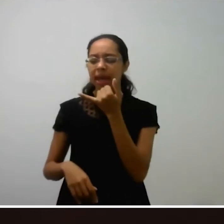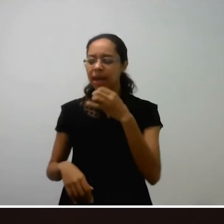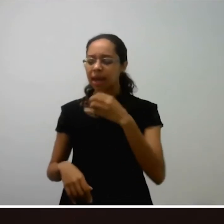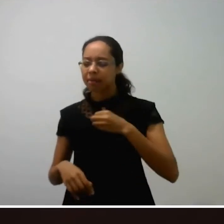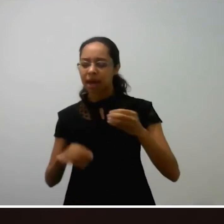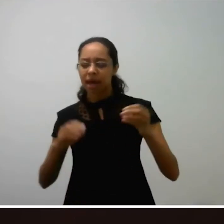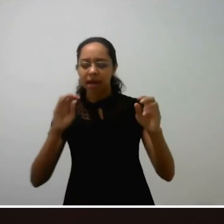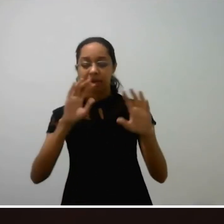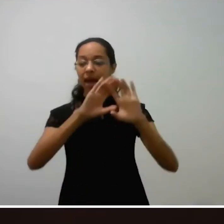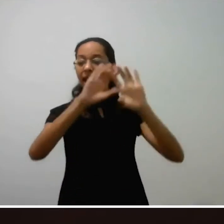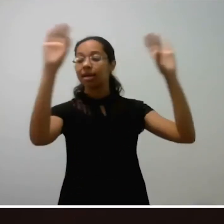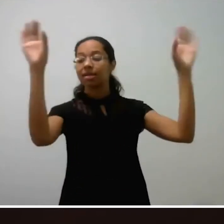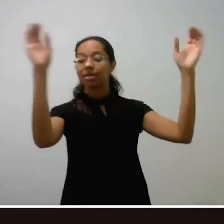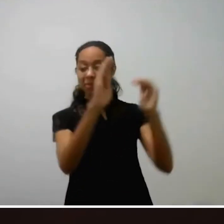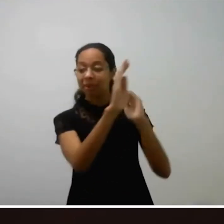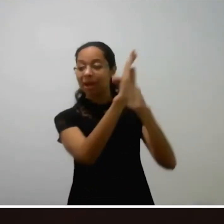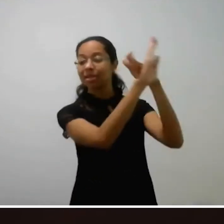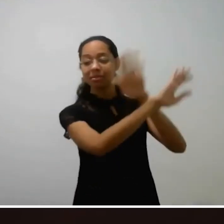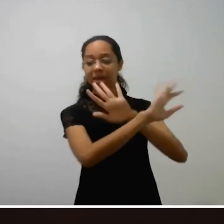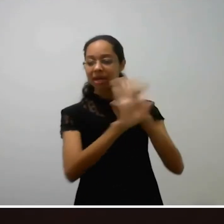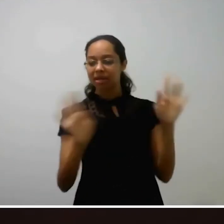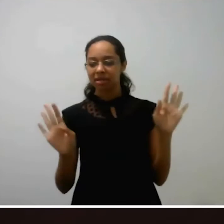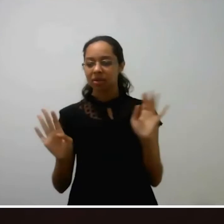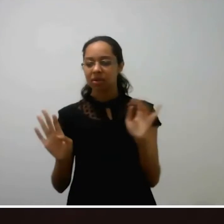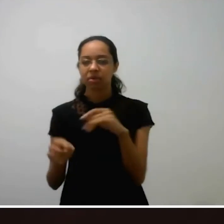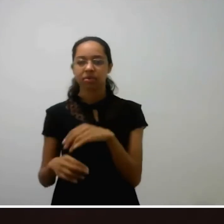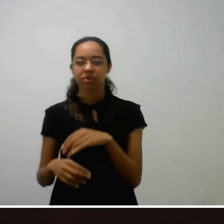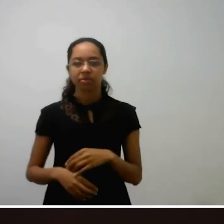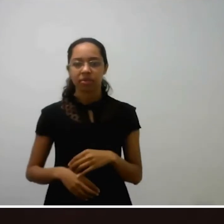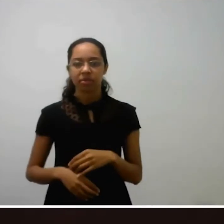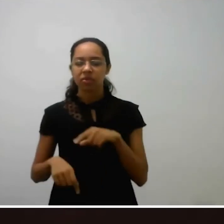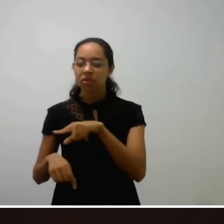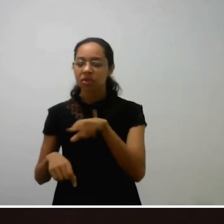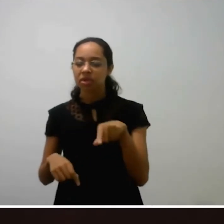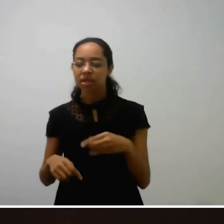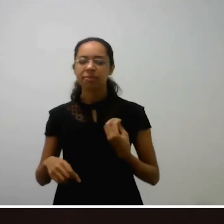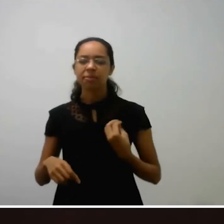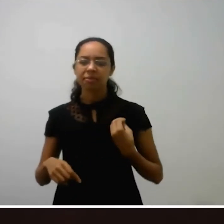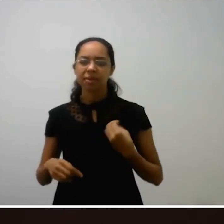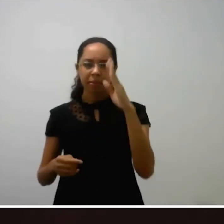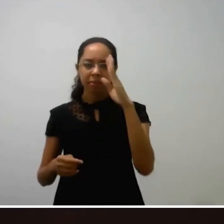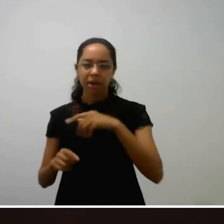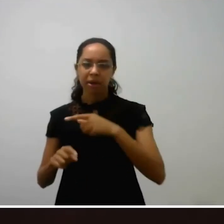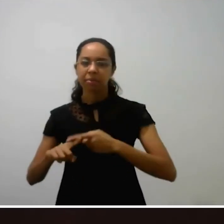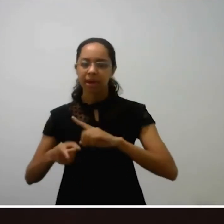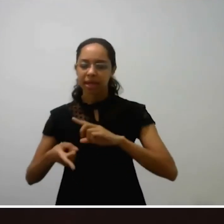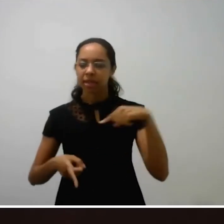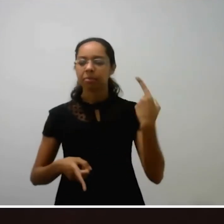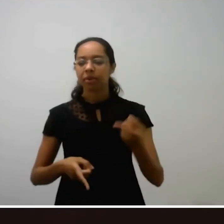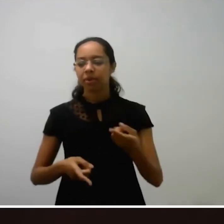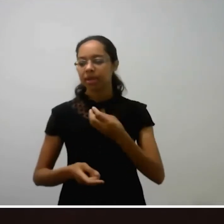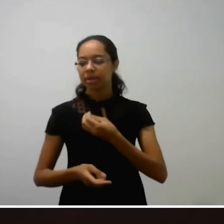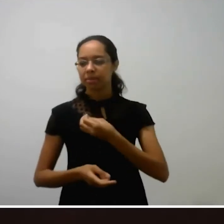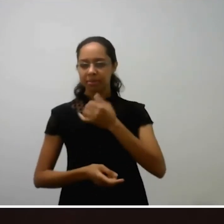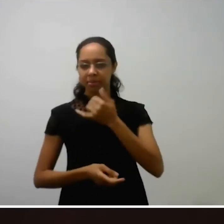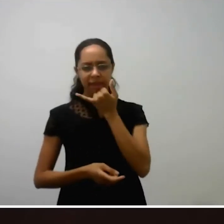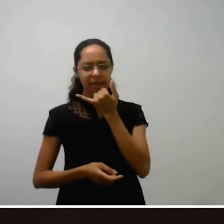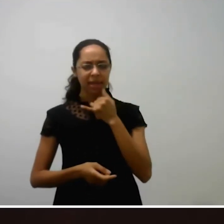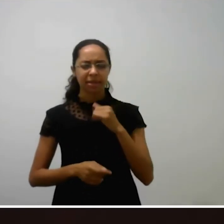né? Então, isso foi incomodando Pedro Valdo, foi incomodando essas pessoas, né? Aí, o que